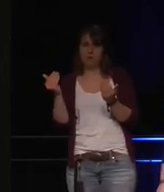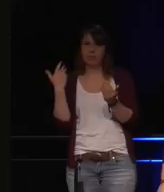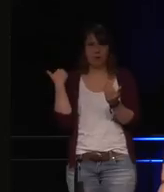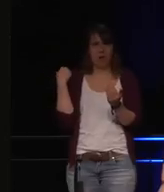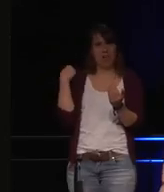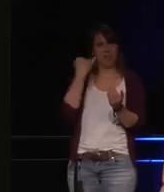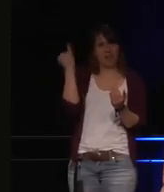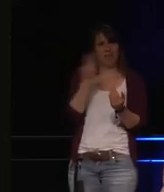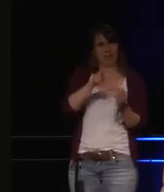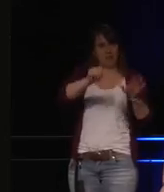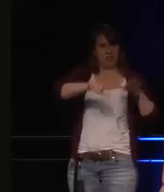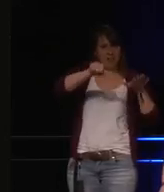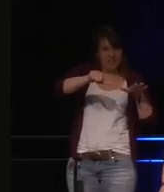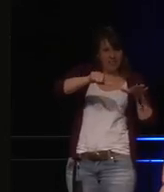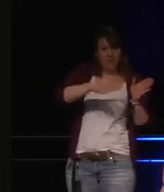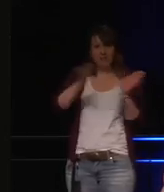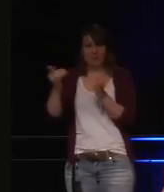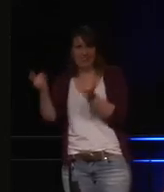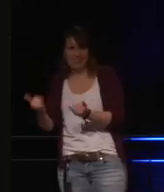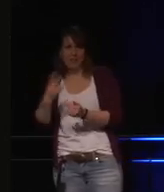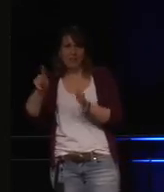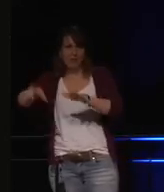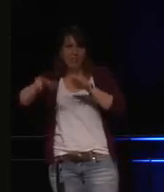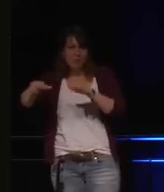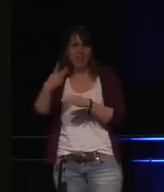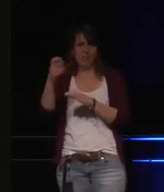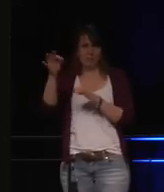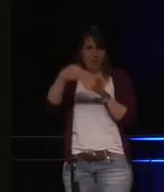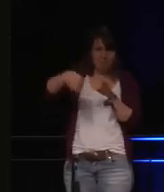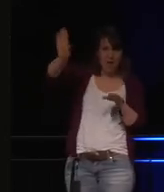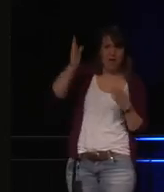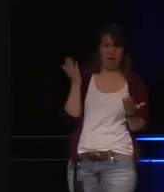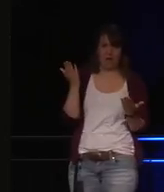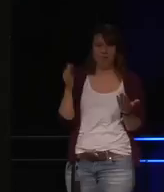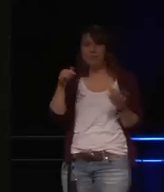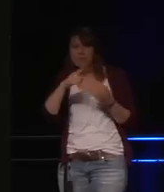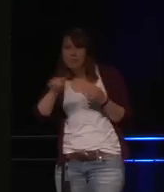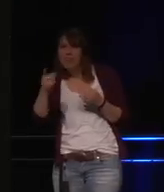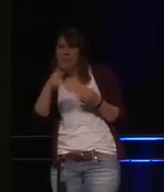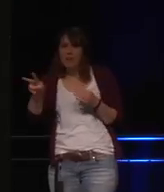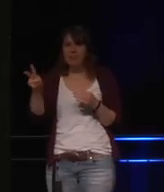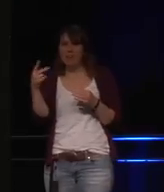17% más que el año pasado. Y hasta 2021 se va a gastar